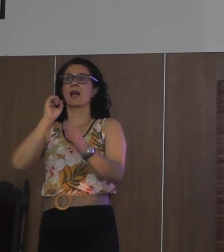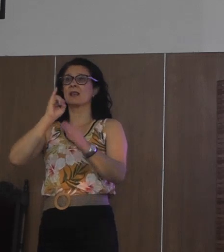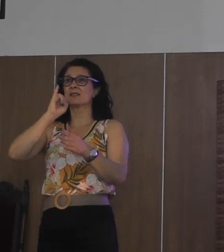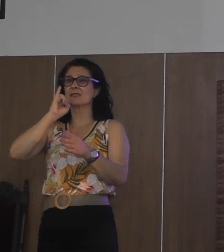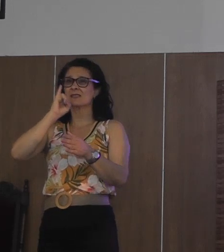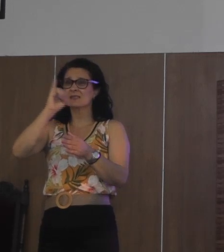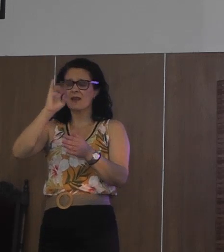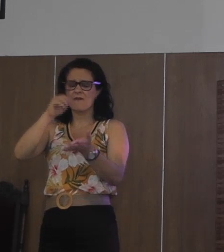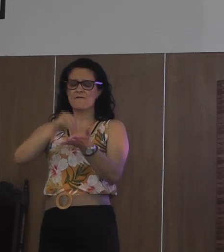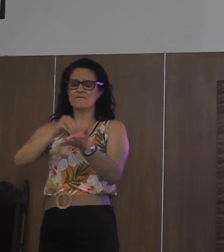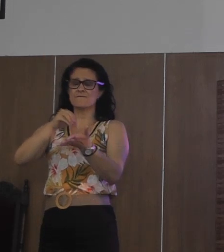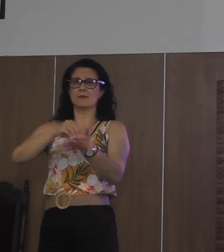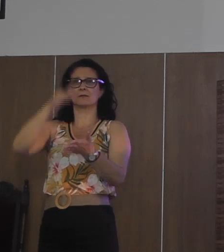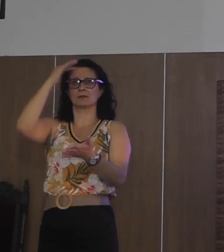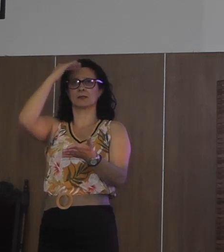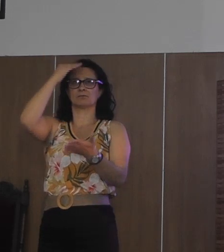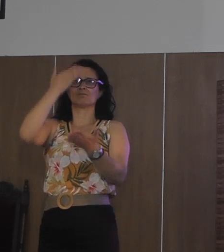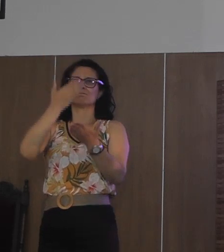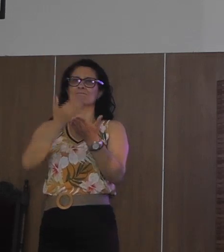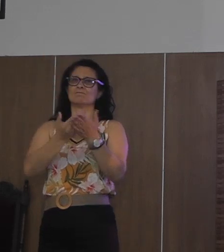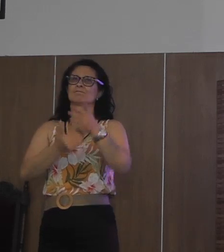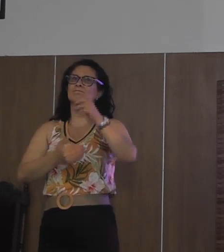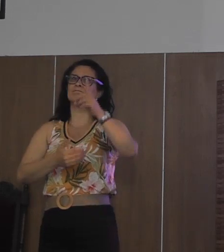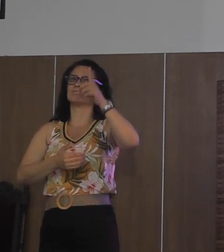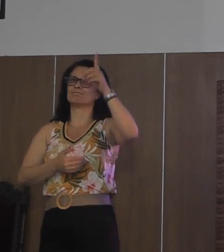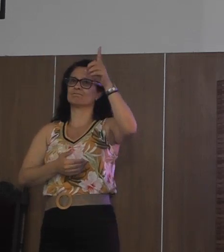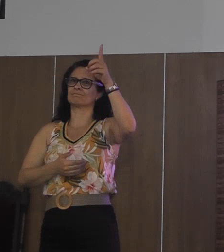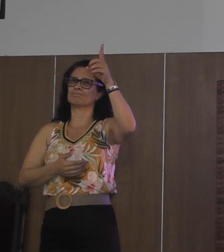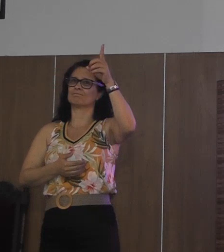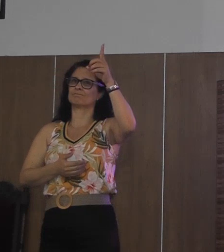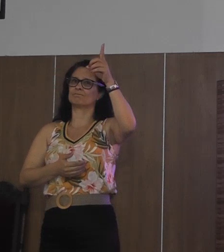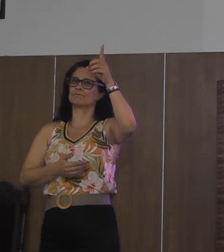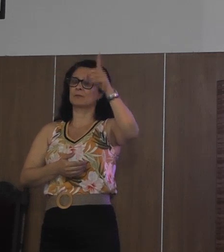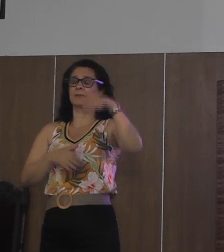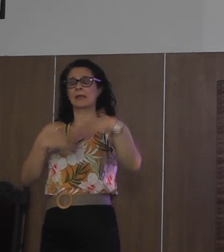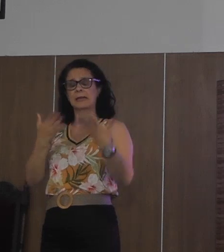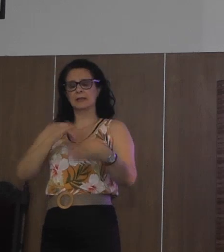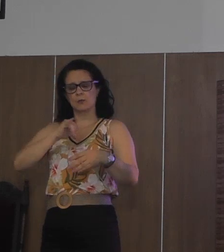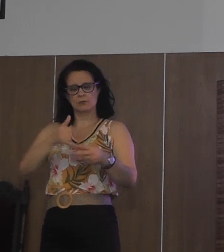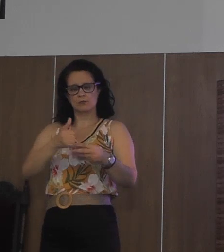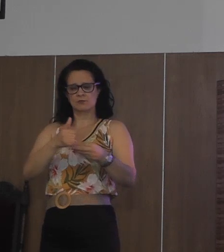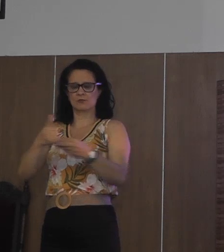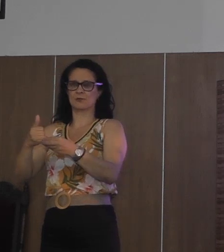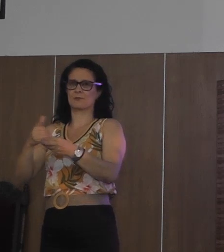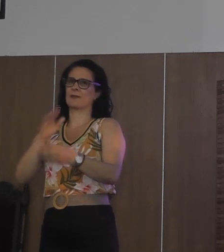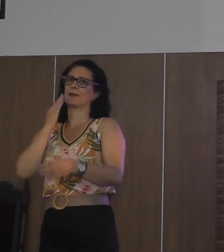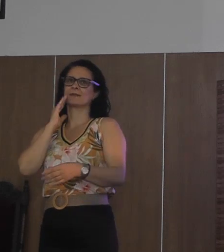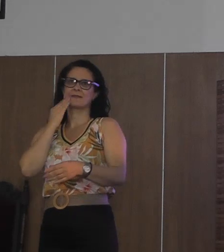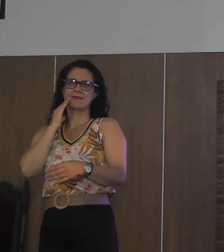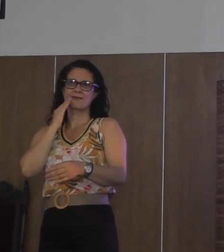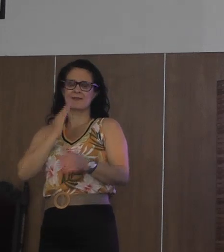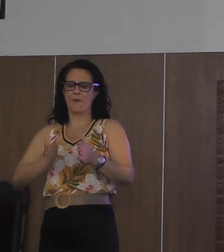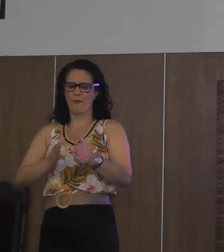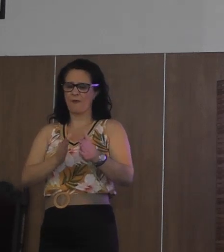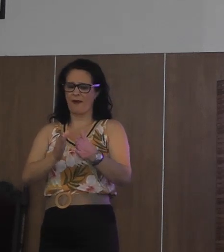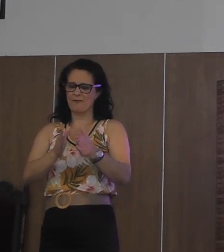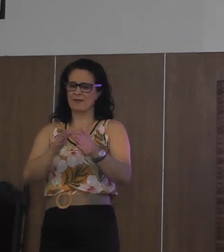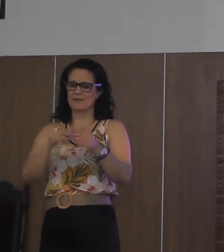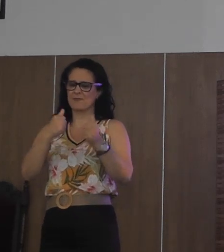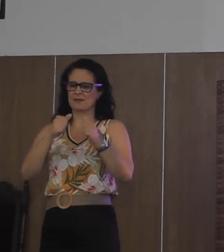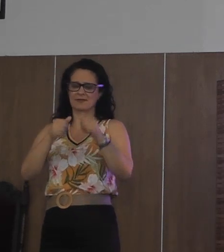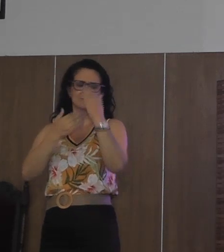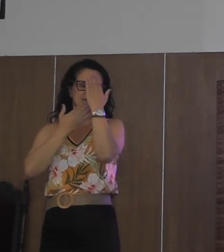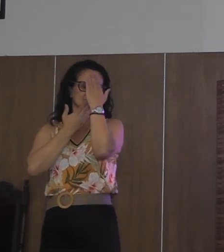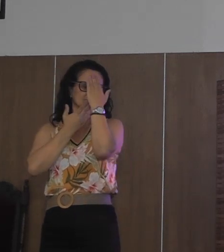E Josué entendia isso. E eu queria que você pegasse isso e colocasse no seu coração. Chegar em casa na hora de